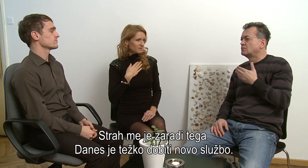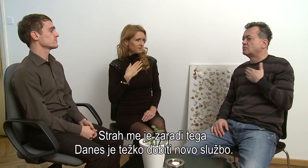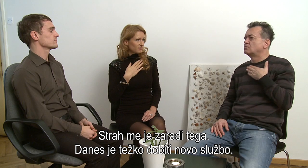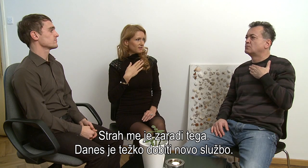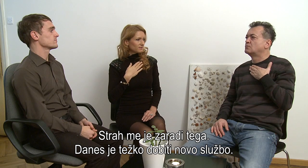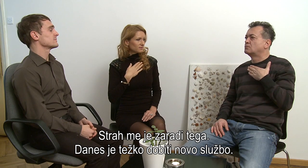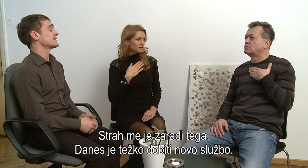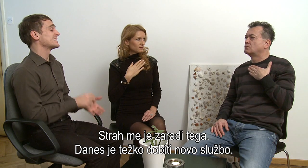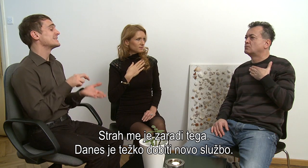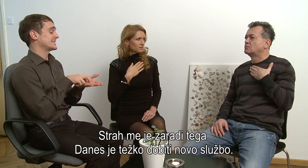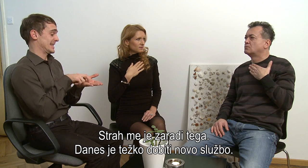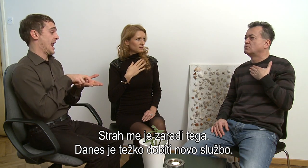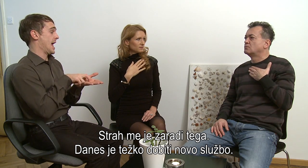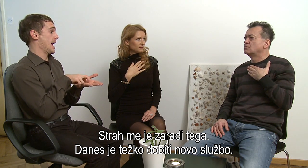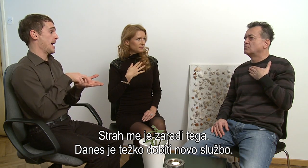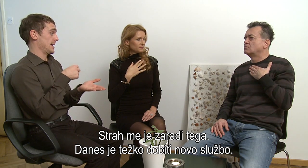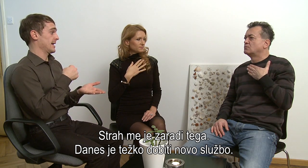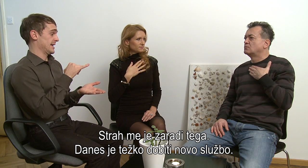Strah me je zaradi tega.